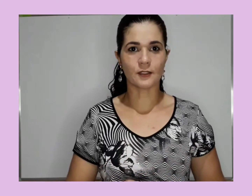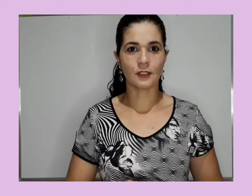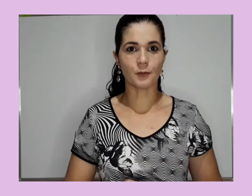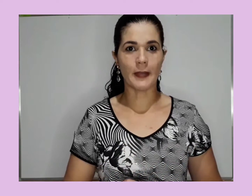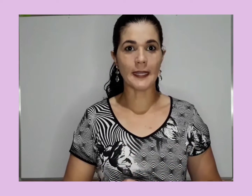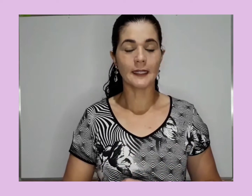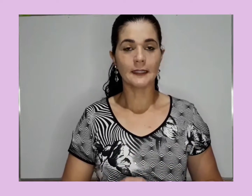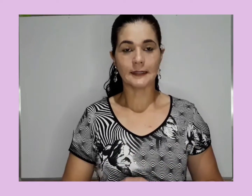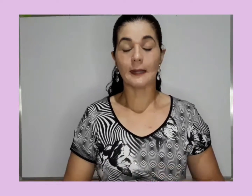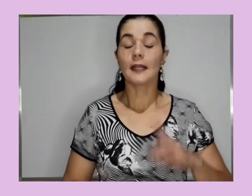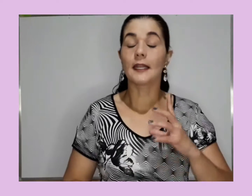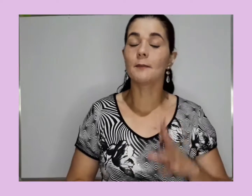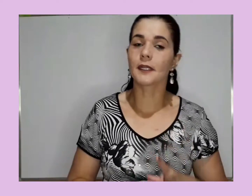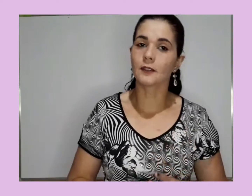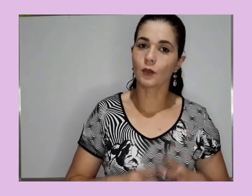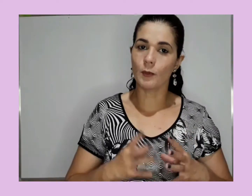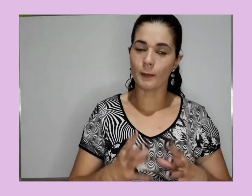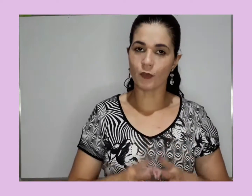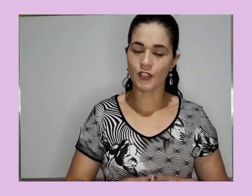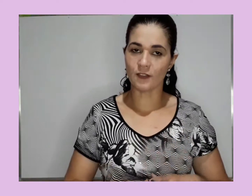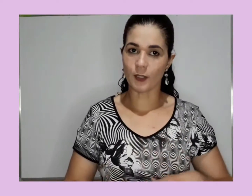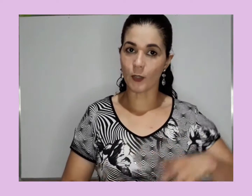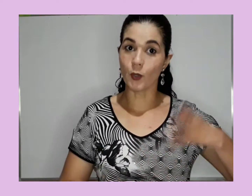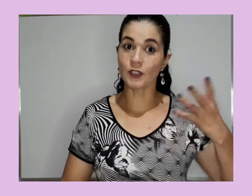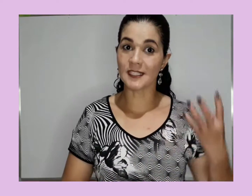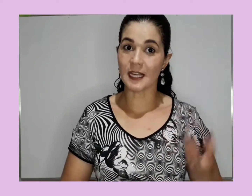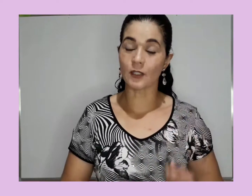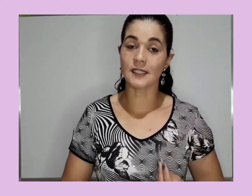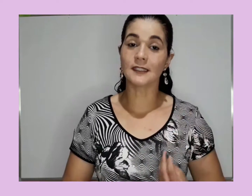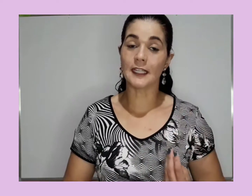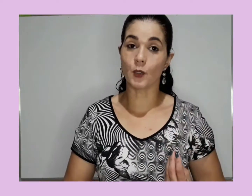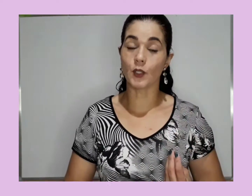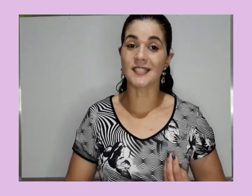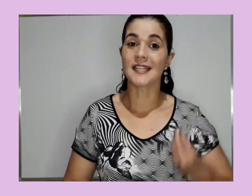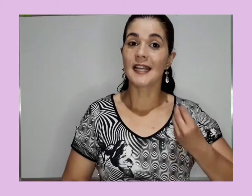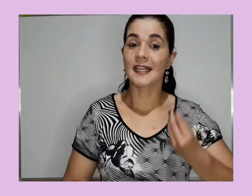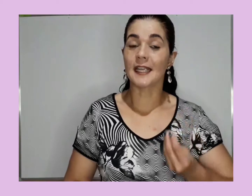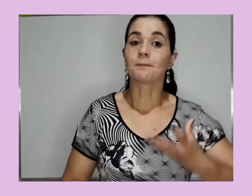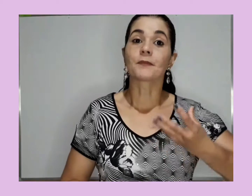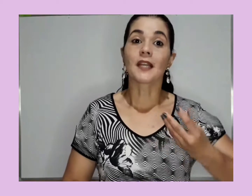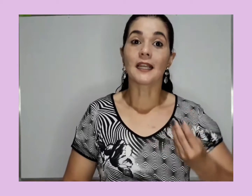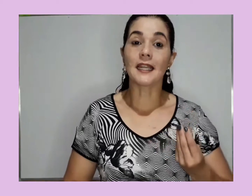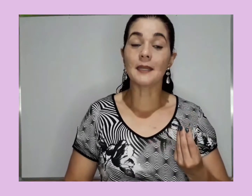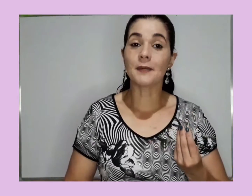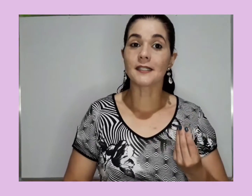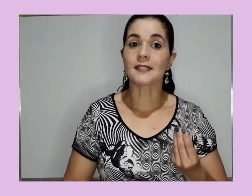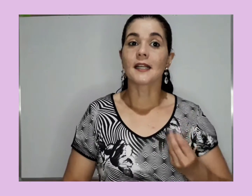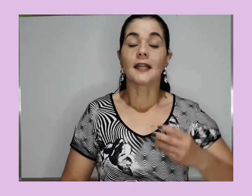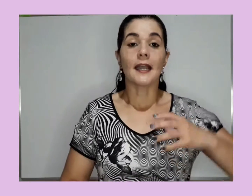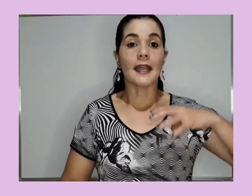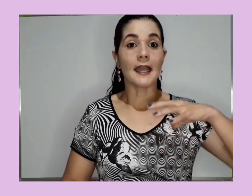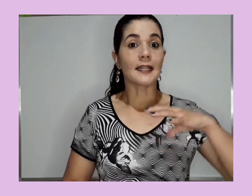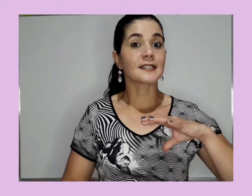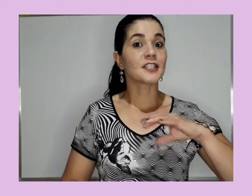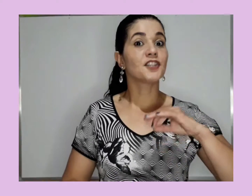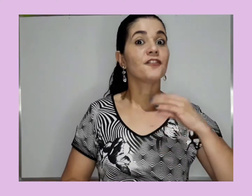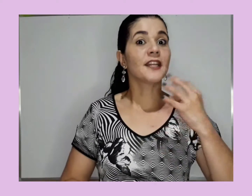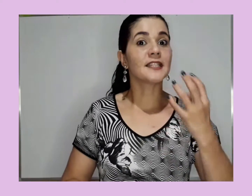de pai, tá? Lembrando, como a prof já falou em outras aulas anteriores, que Libras, ela se